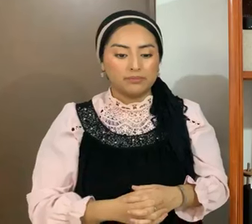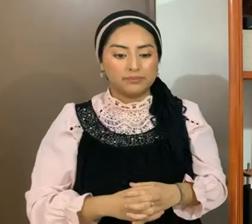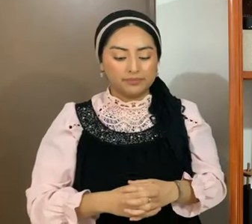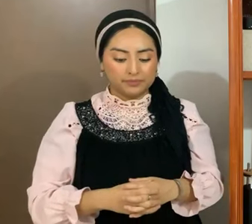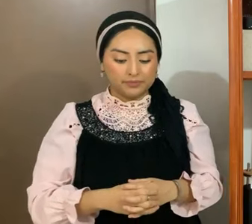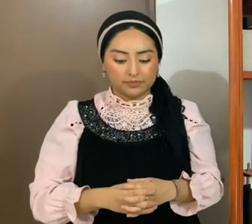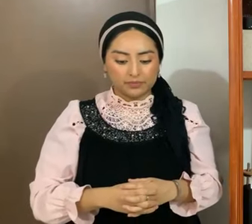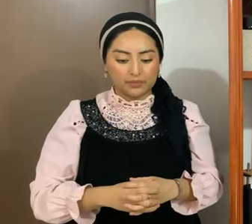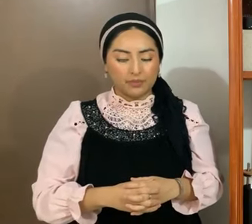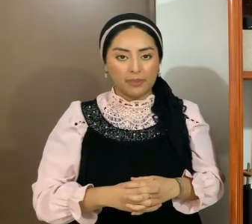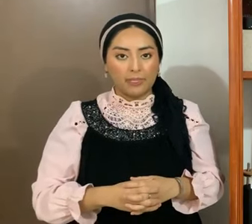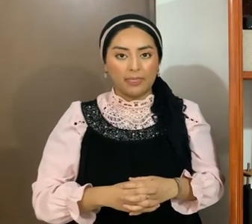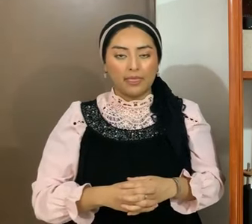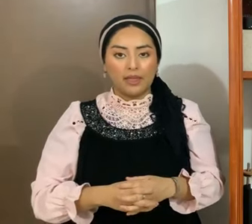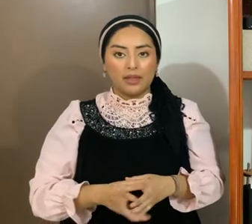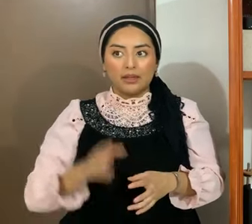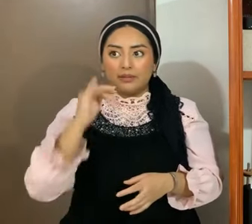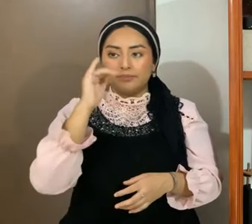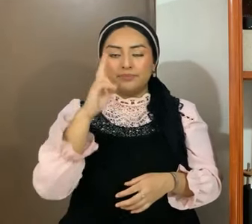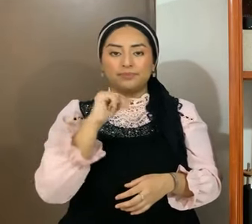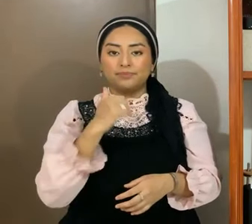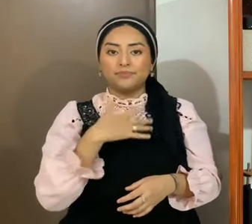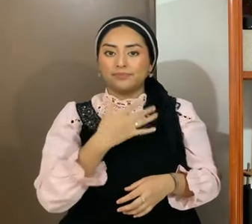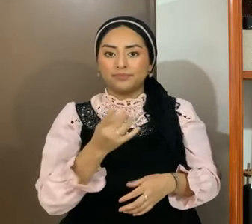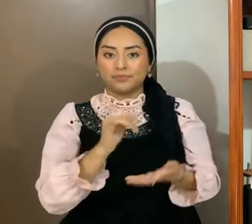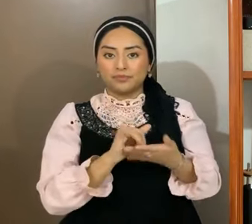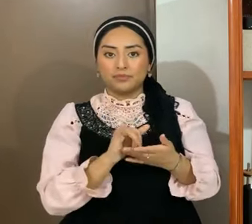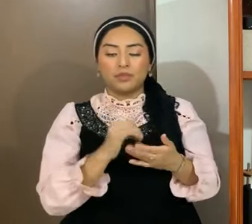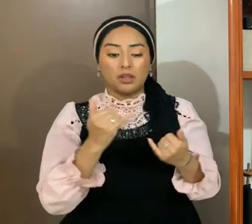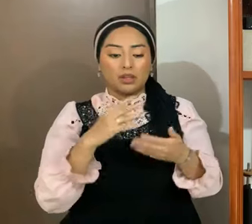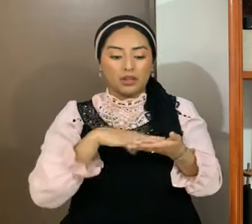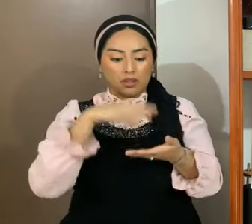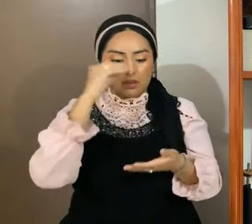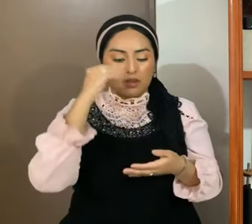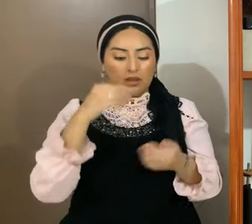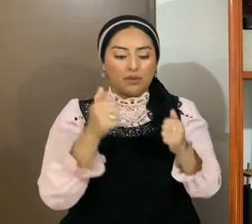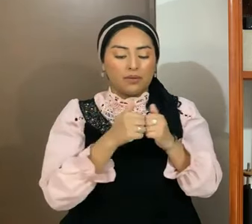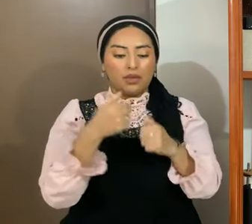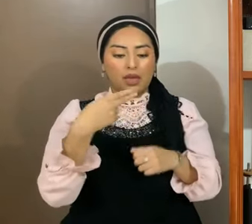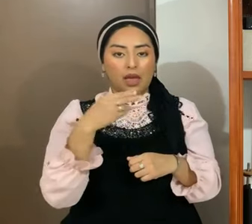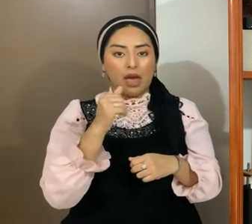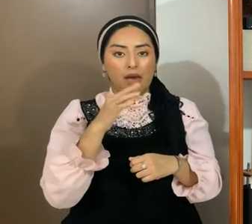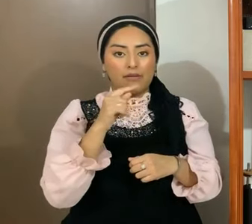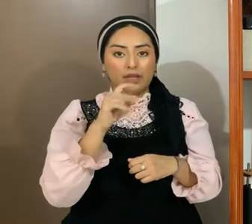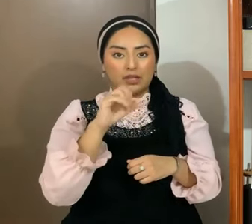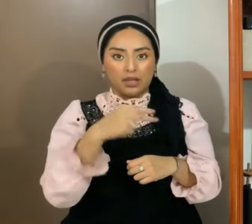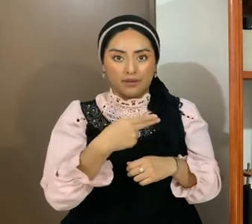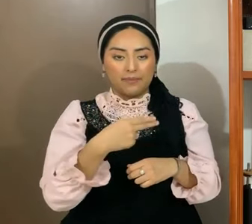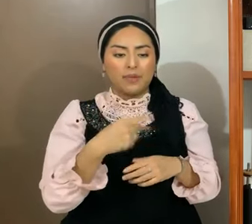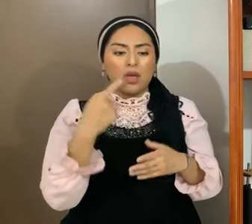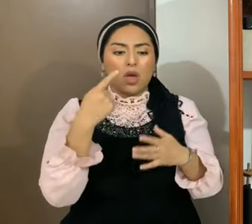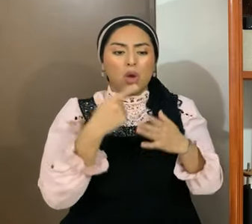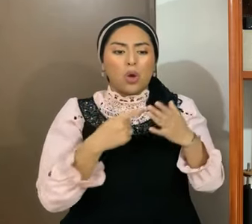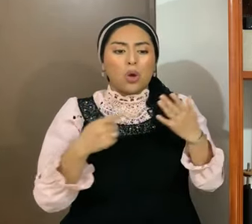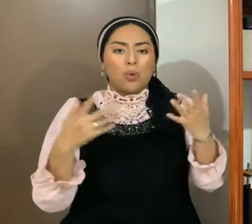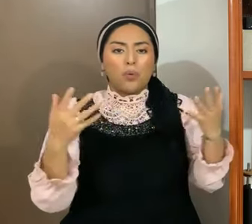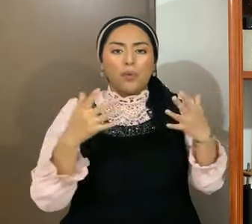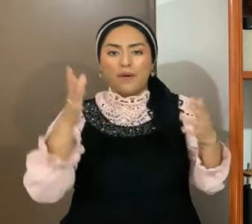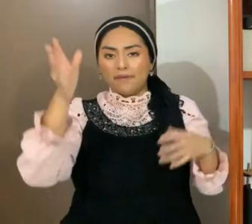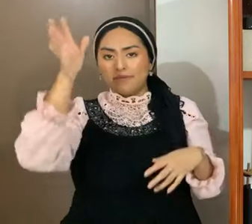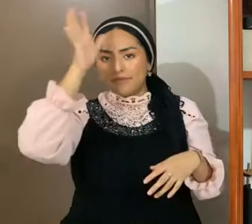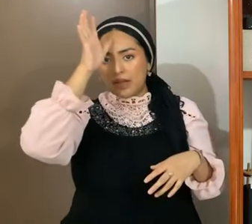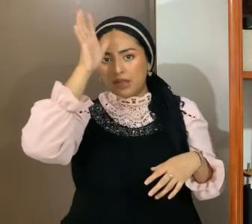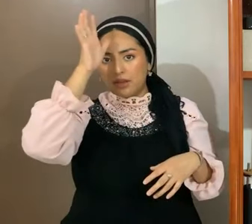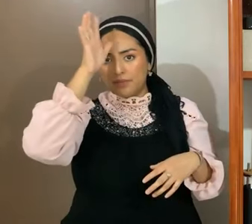Esto desagrada a Yahweh, por eso lo vamos a ir viendo ahorita en la Haftará. ¿A qué padre, de los que